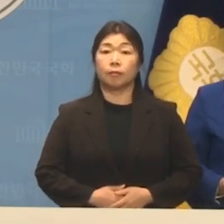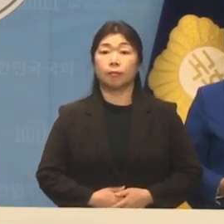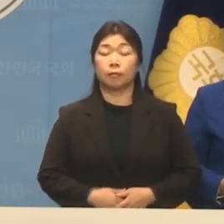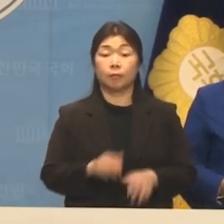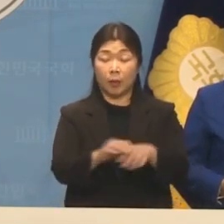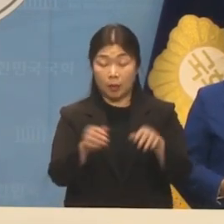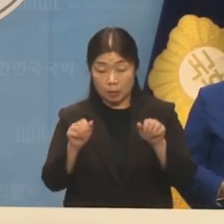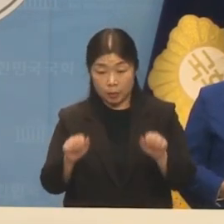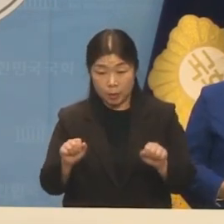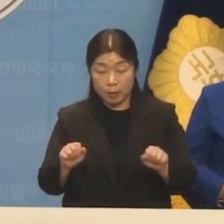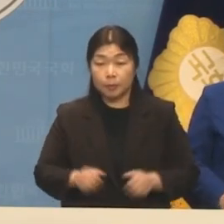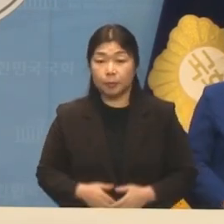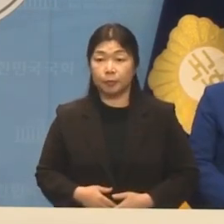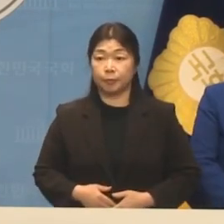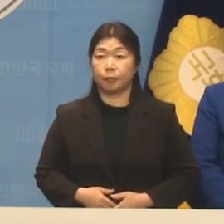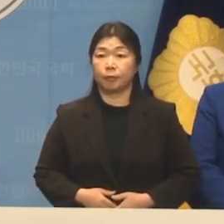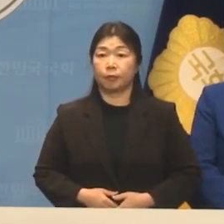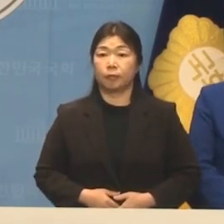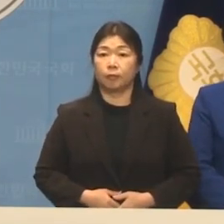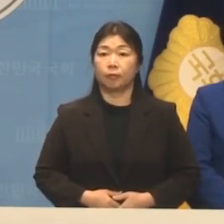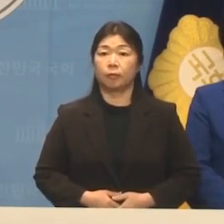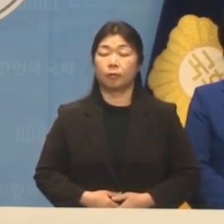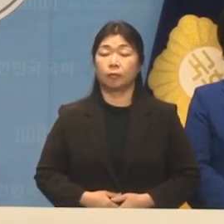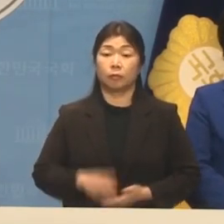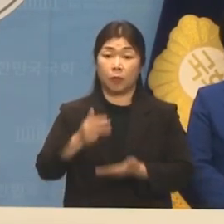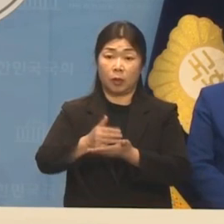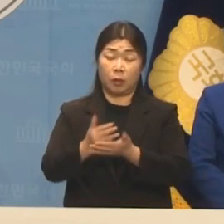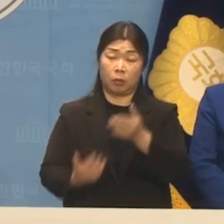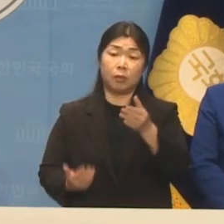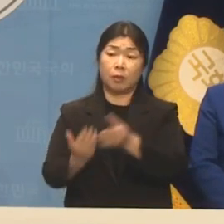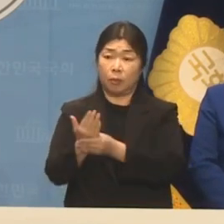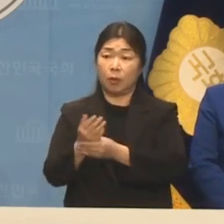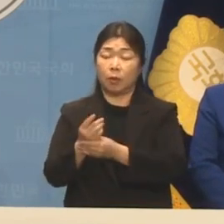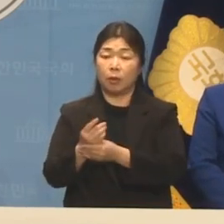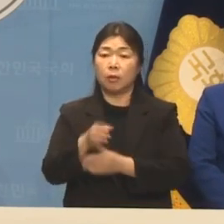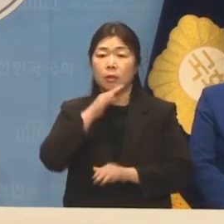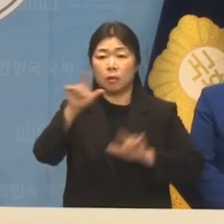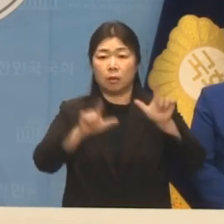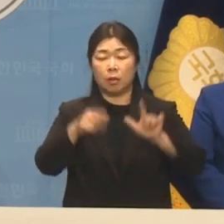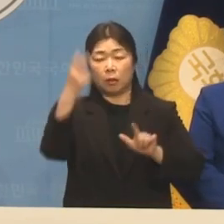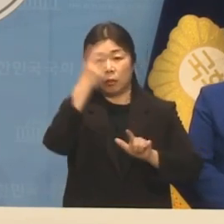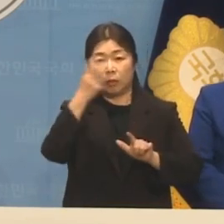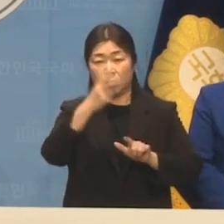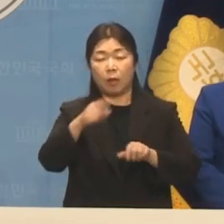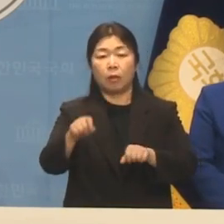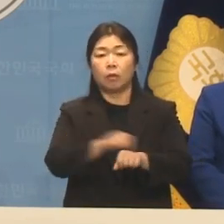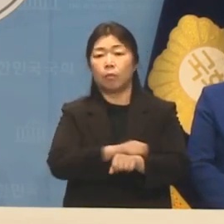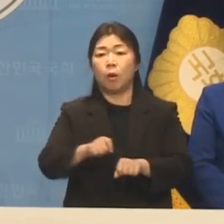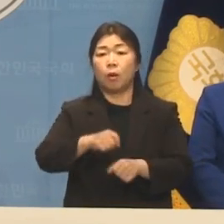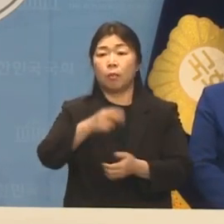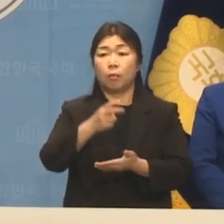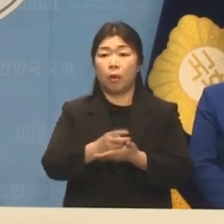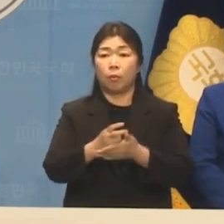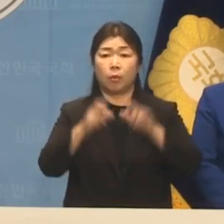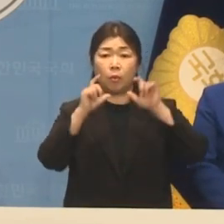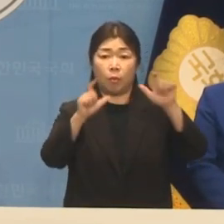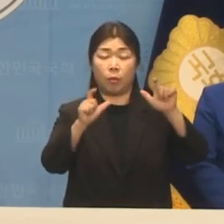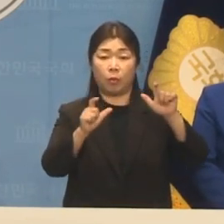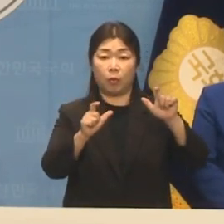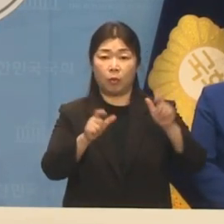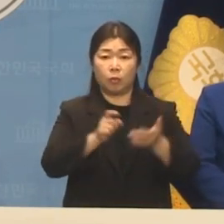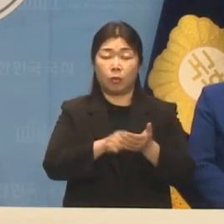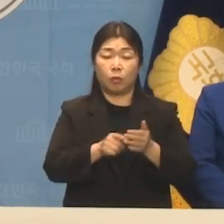예, 안녕하십니까. 저는 이태원 참사 진상규명특별법 공포 촉구 기자회견 사회를 맡은